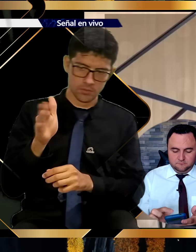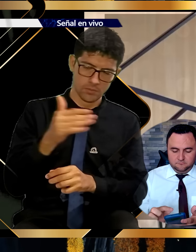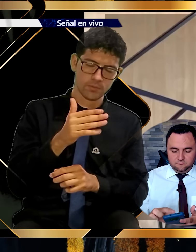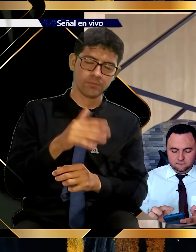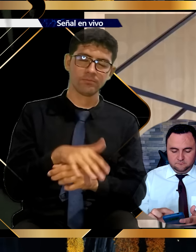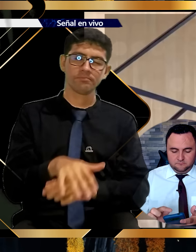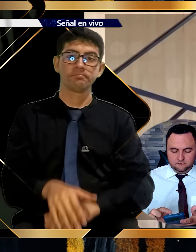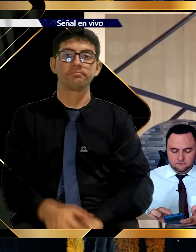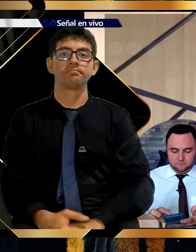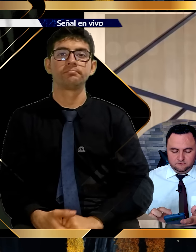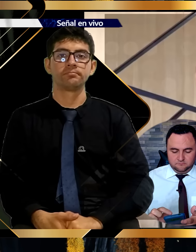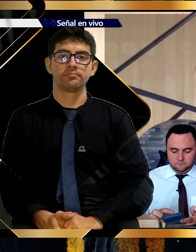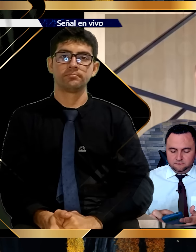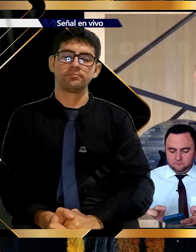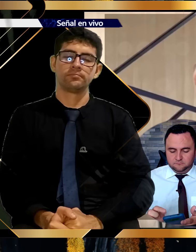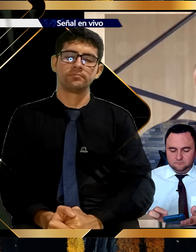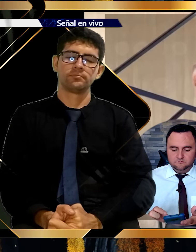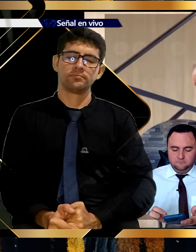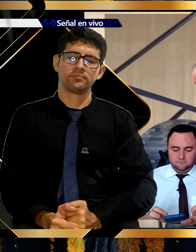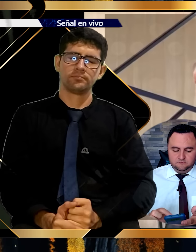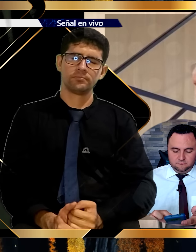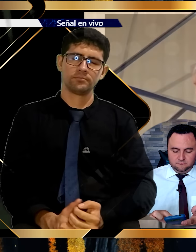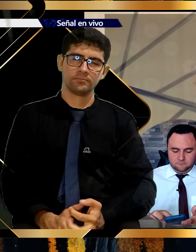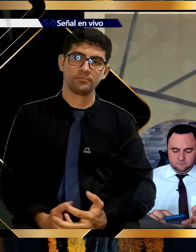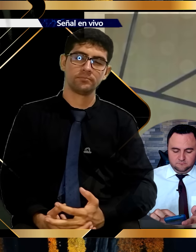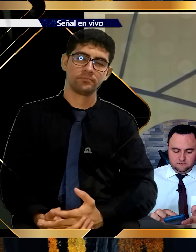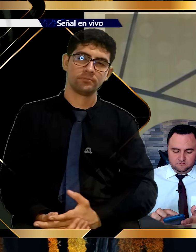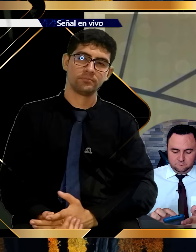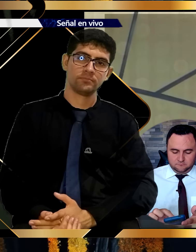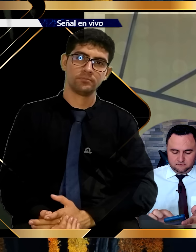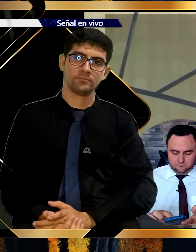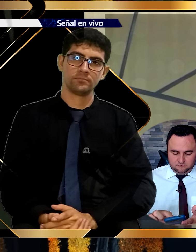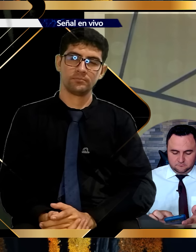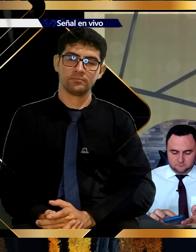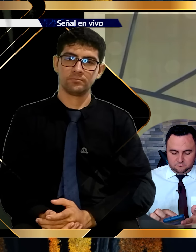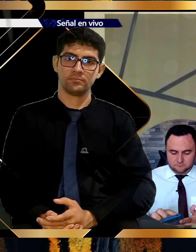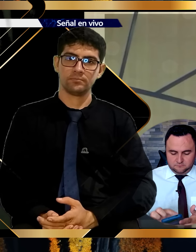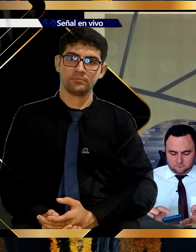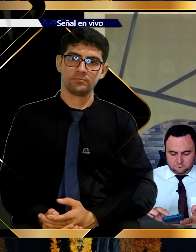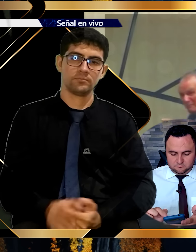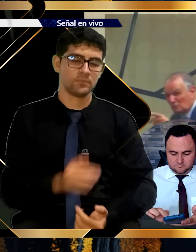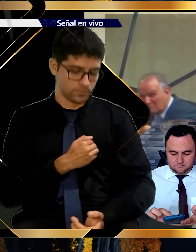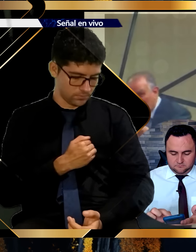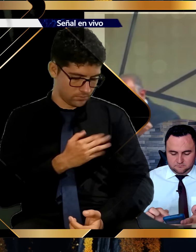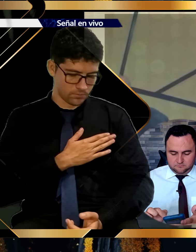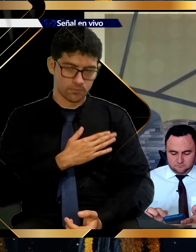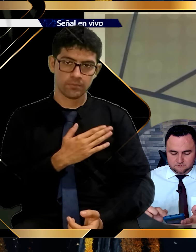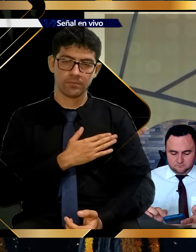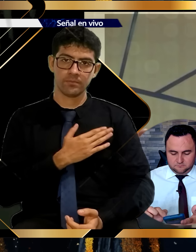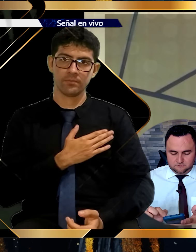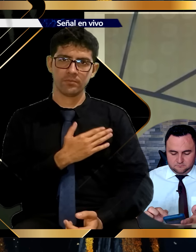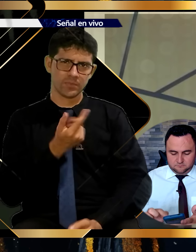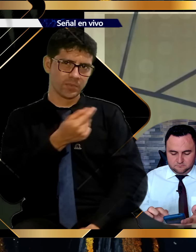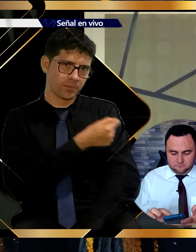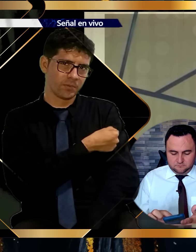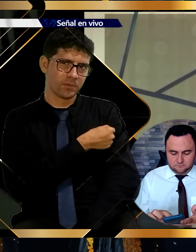eso. Usted se afirma mucho de tal lado. Me dice los latidos del corazón. ¿Tú crees que necesita ponerme un chip para saber